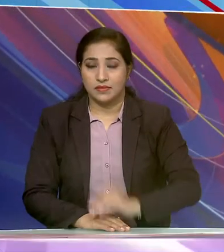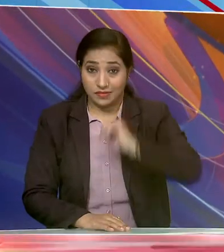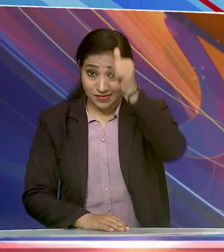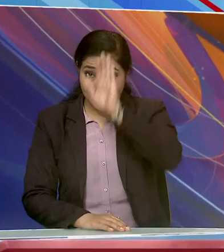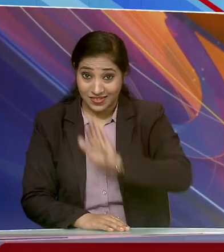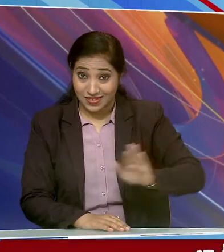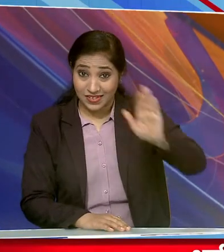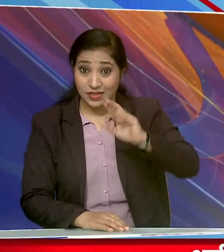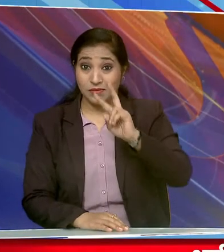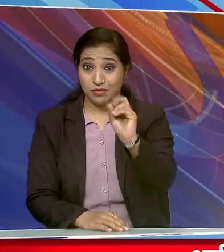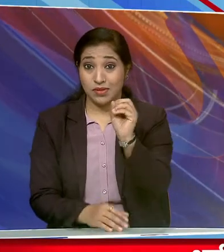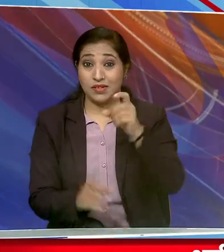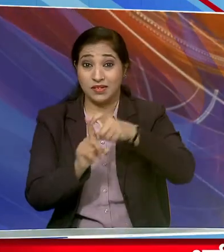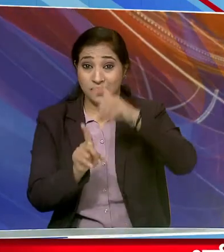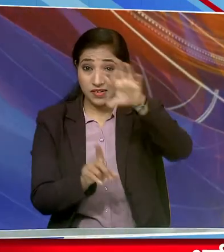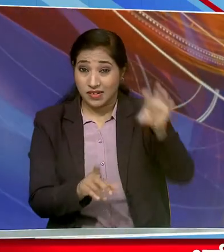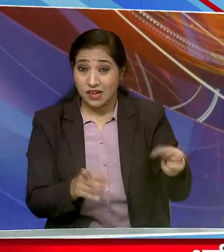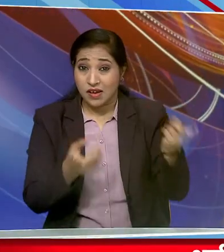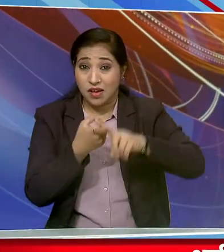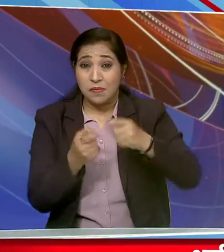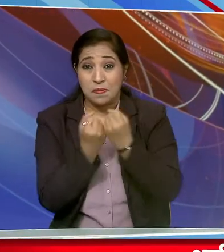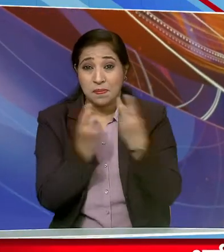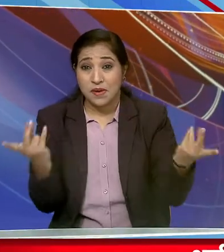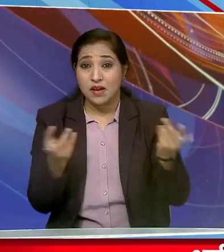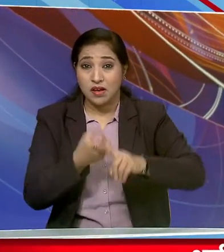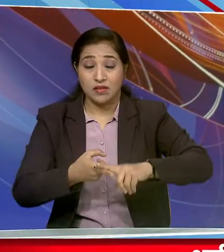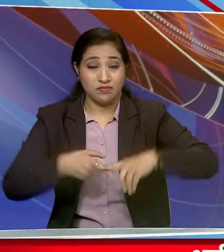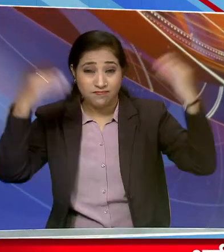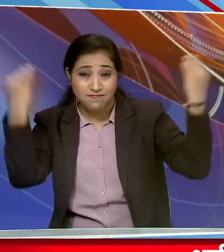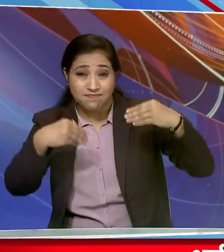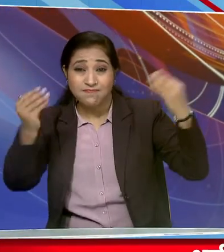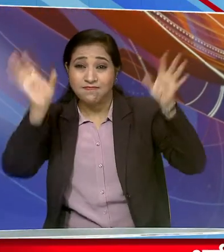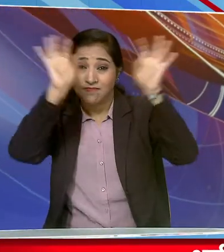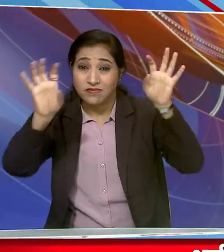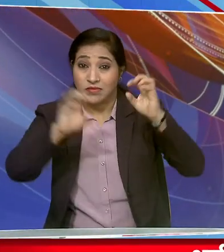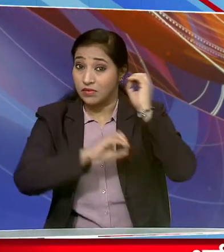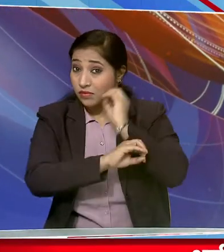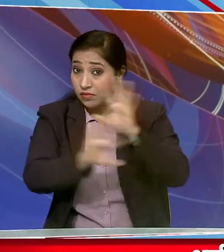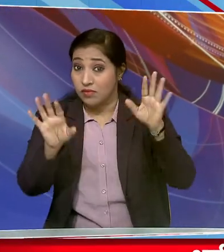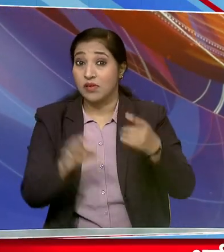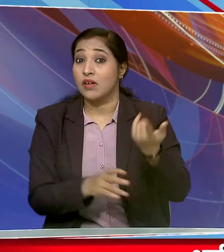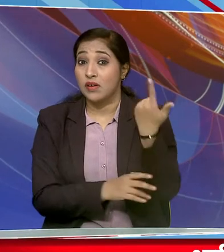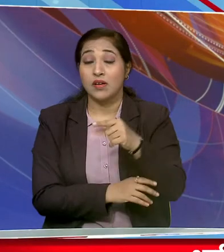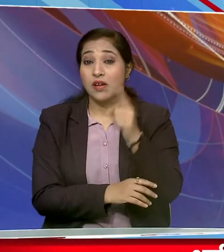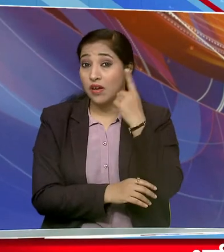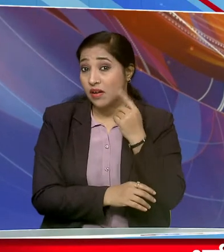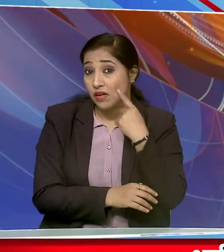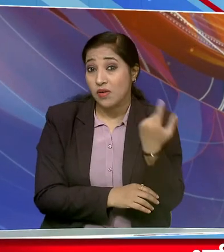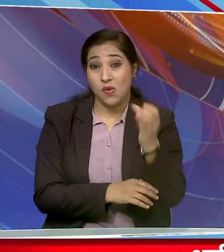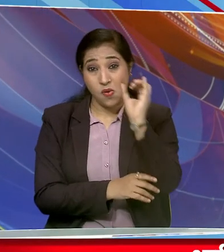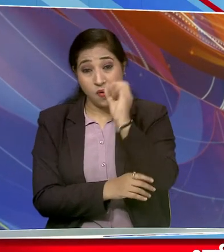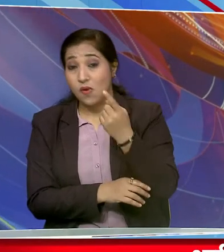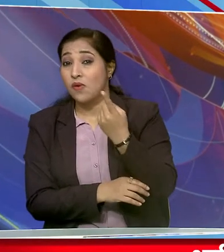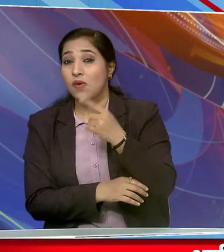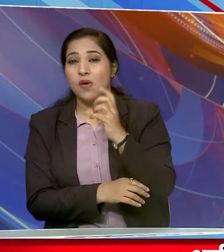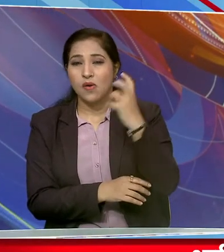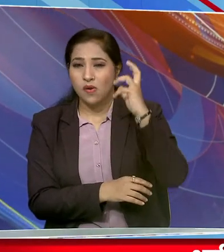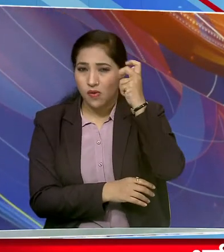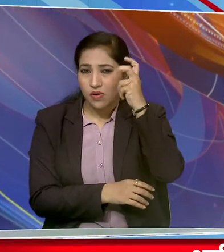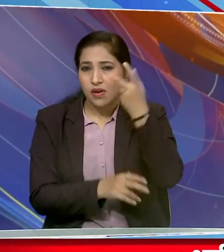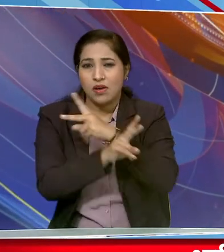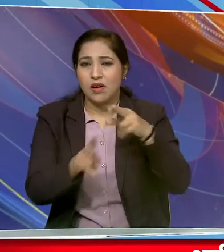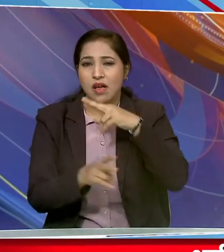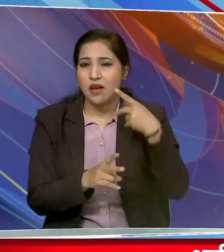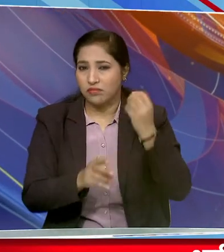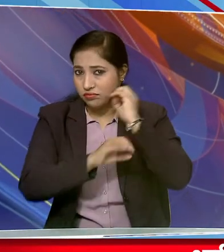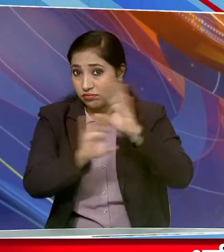देश के 20 राज्यों में भारी बारिश का अलर्ट। कई इलाकों में मौसम विज्ञान विभाग ने येलो और ऑरेंज अलर्ट भी किया जारी। हिमाचल प्रदेश और